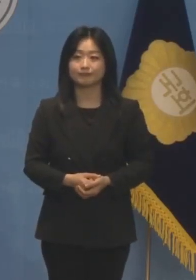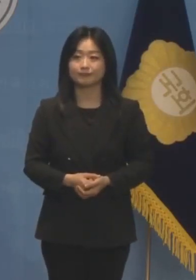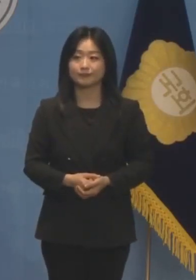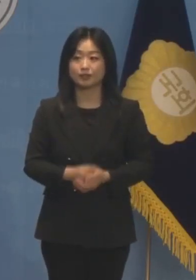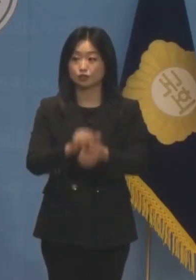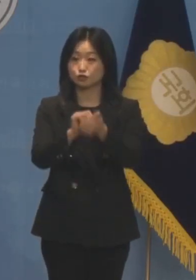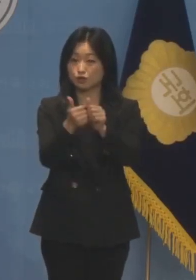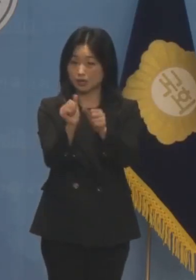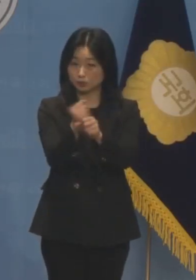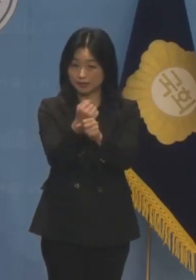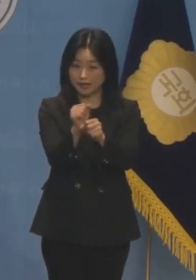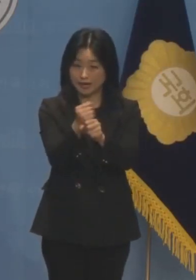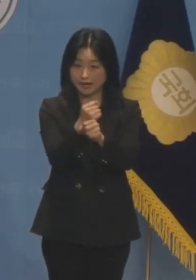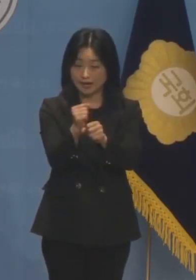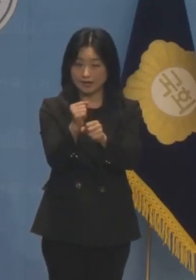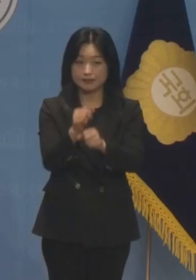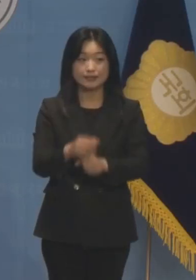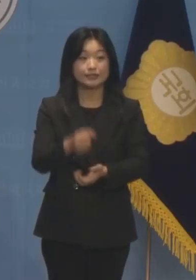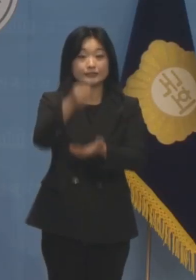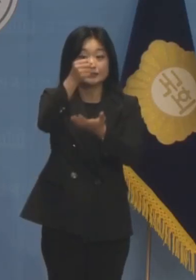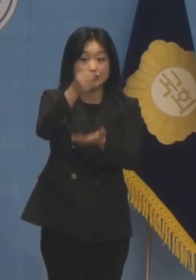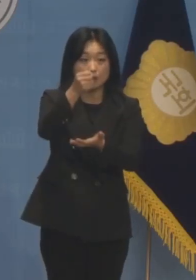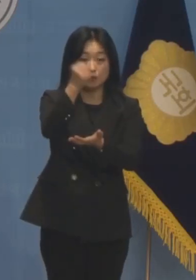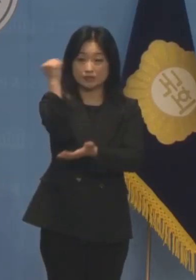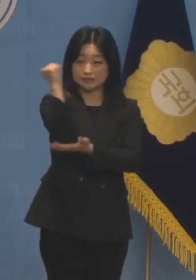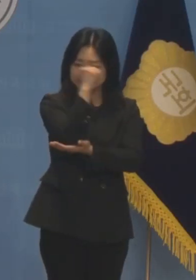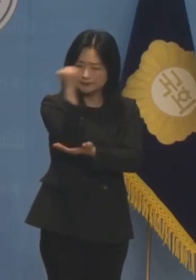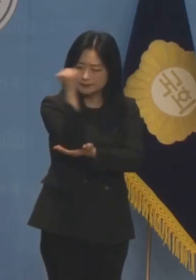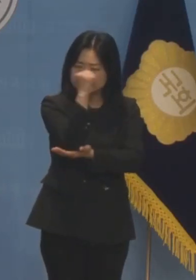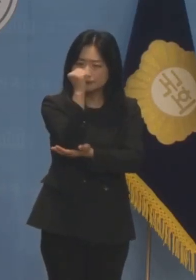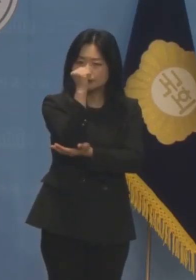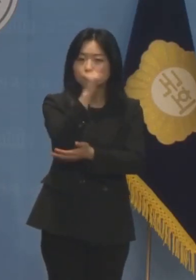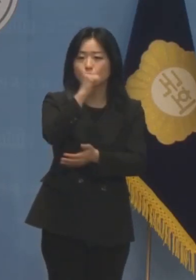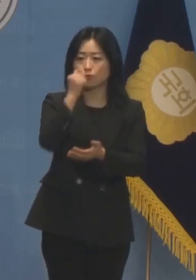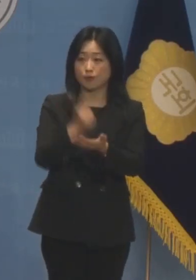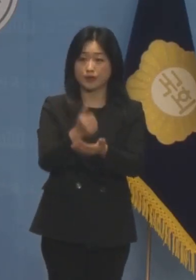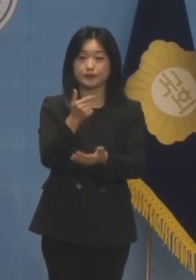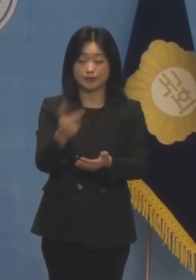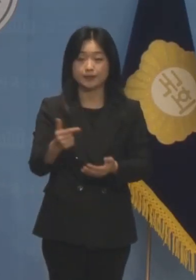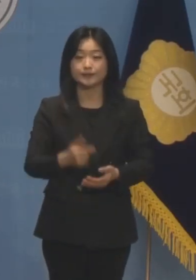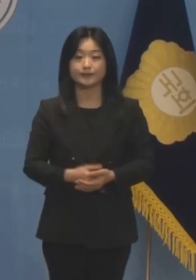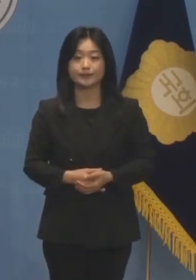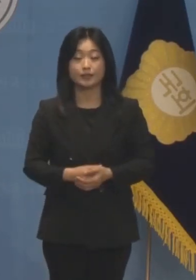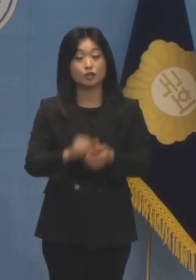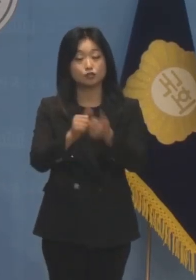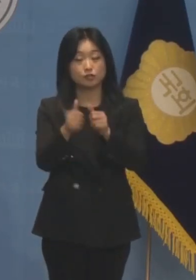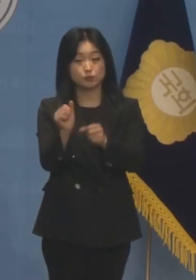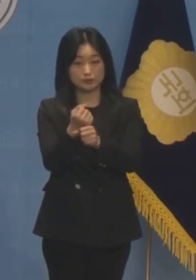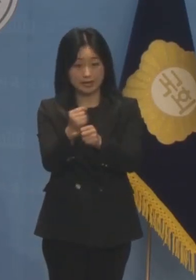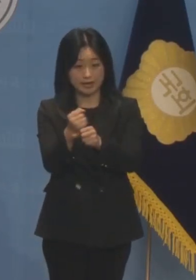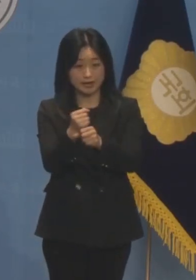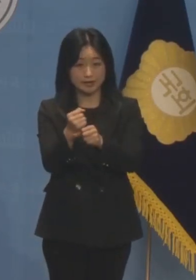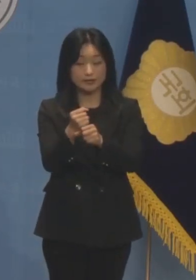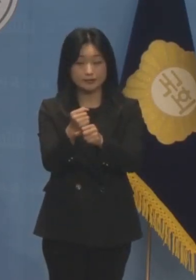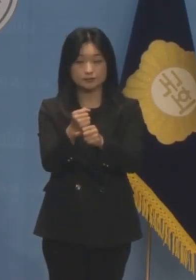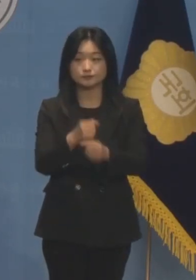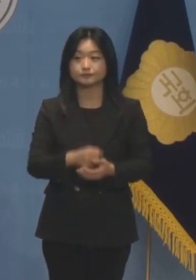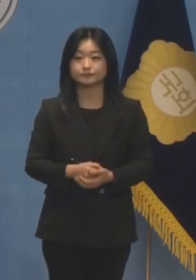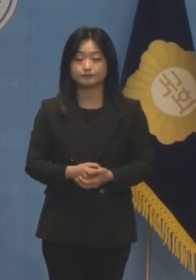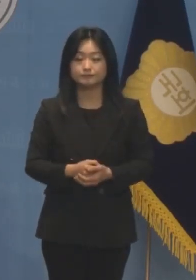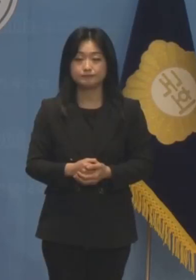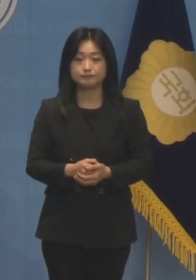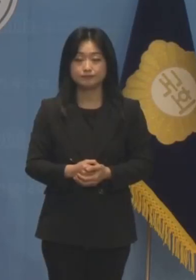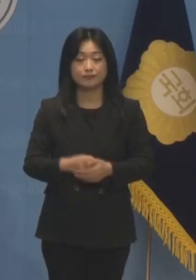주가 조작은 자본주의의 근간을 파괴하는 중대한 범죄입니다. 주가 조작은 단순히